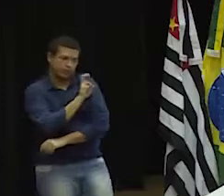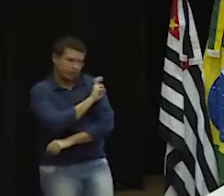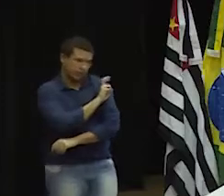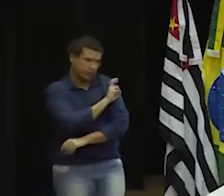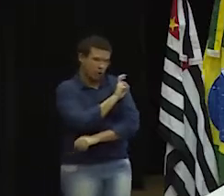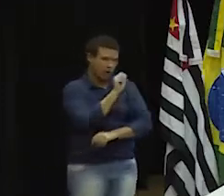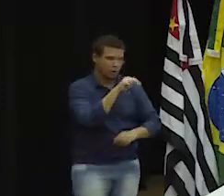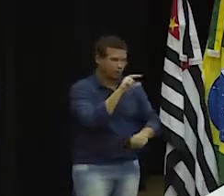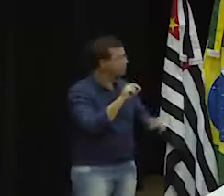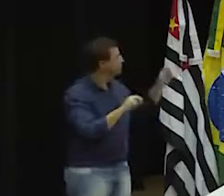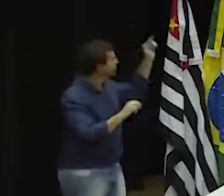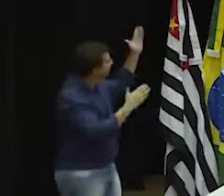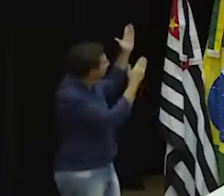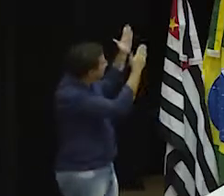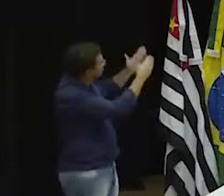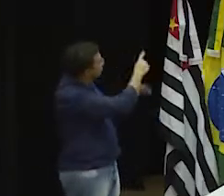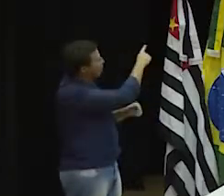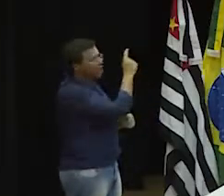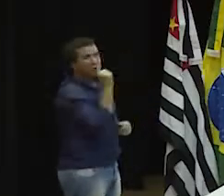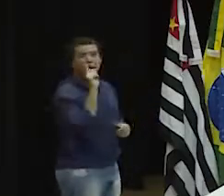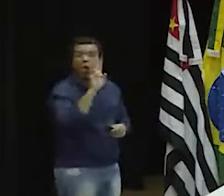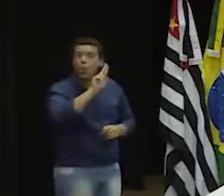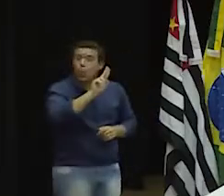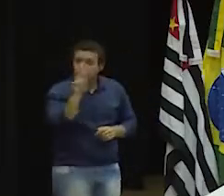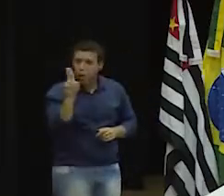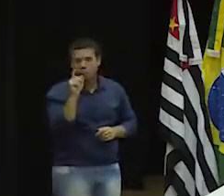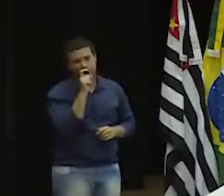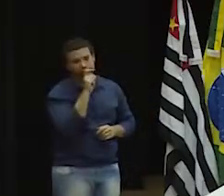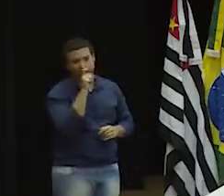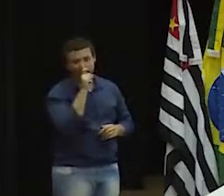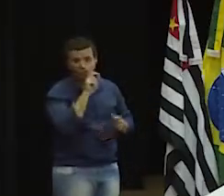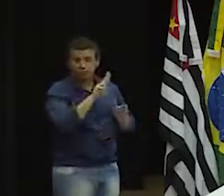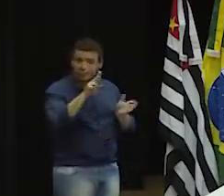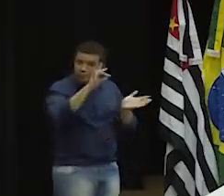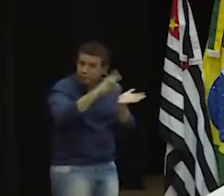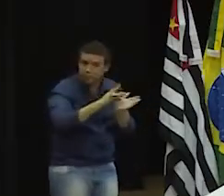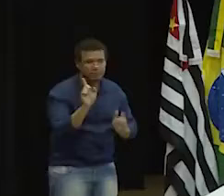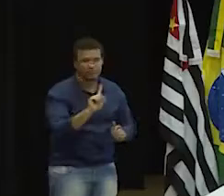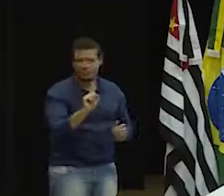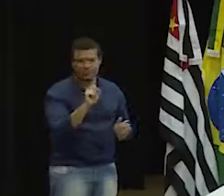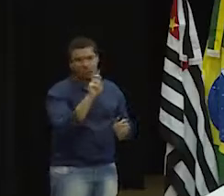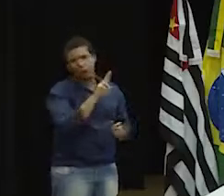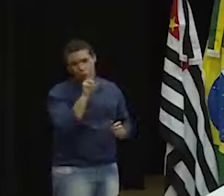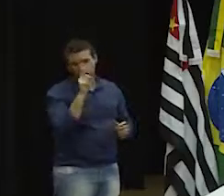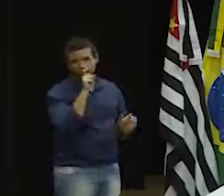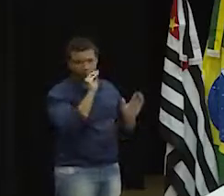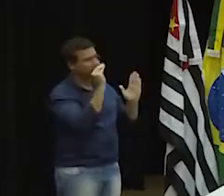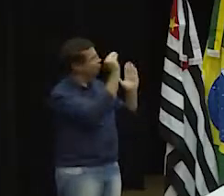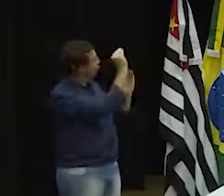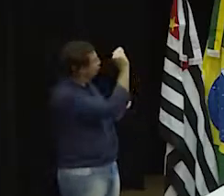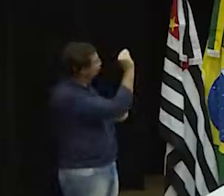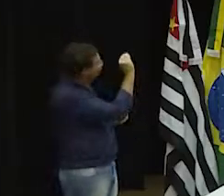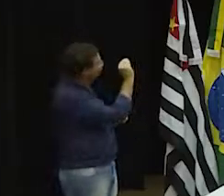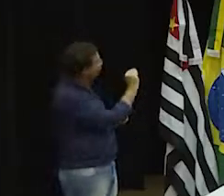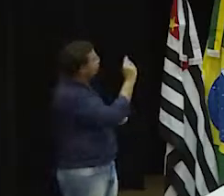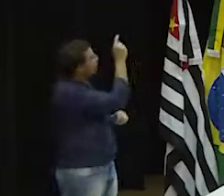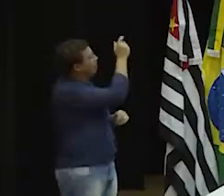No 5º ano. Então, os nomes são fictícios, não são verdadeiros. Estão ali